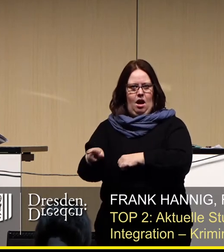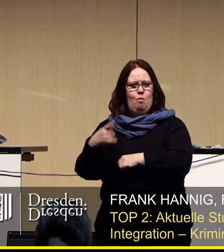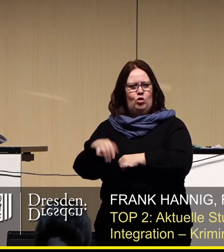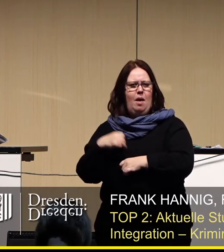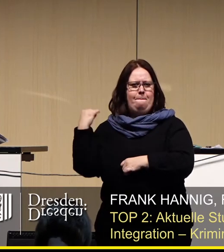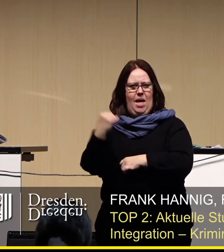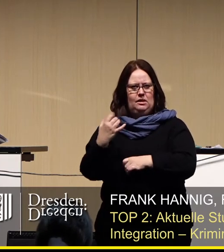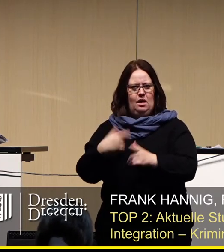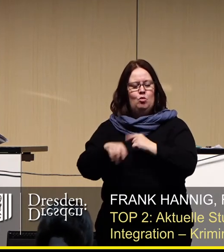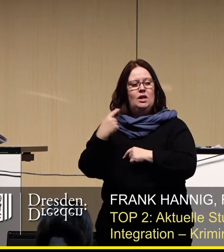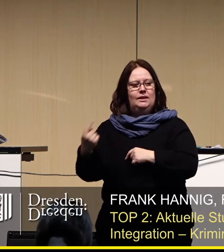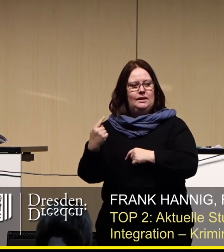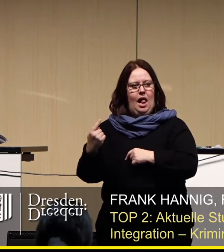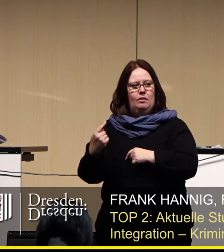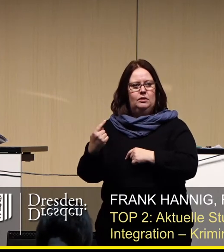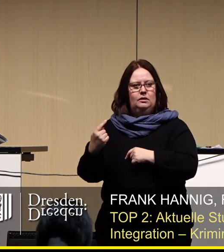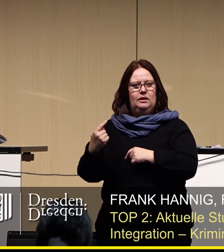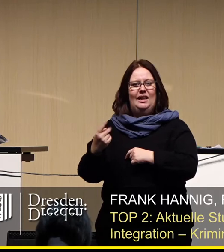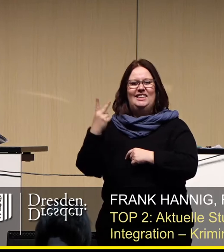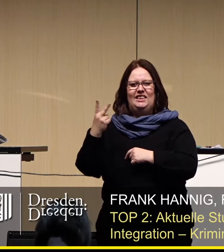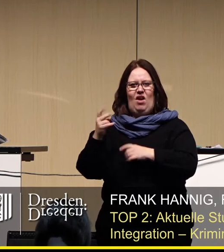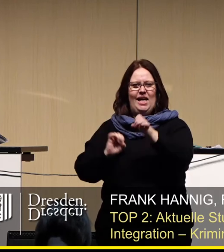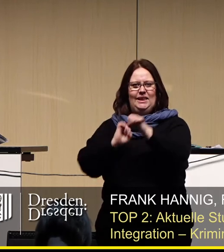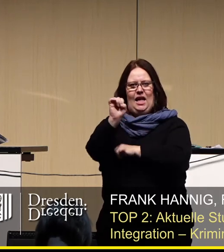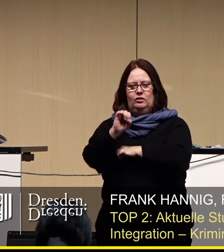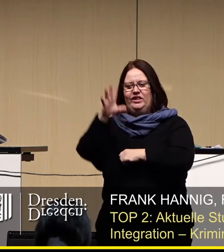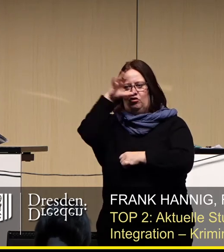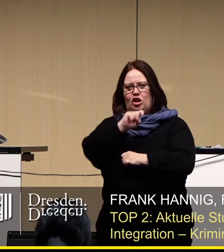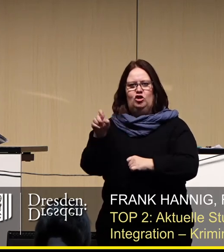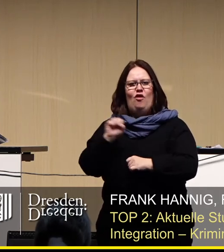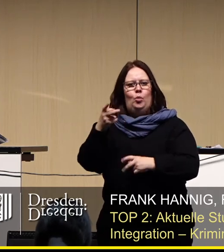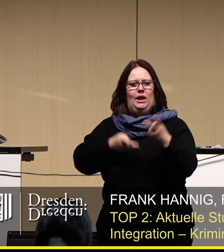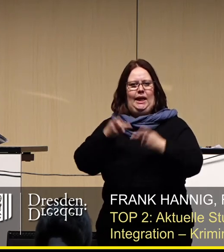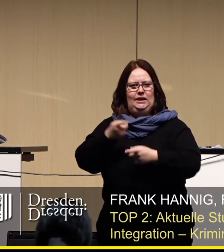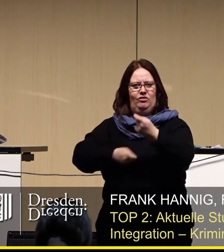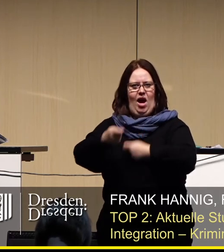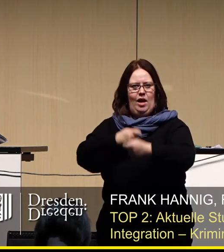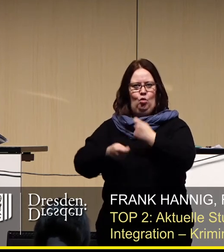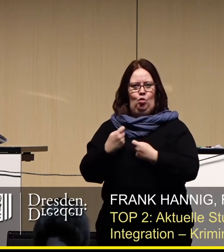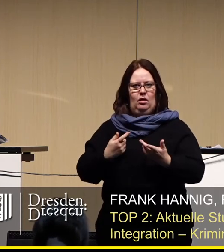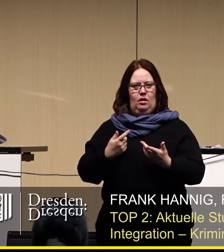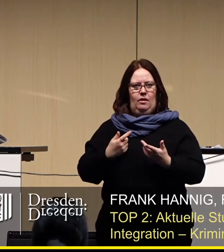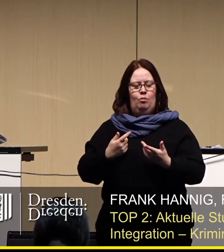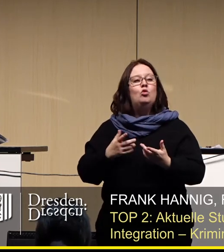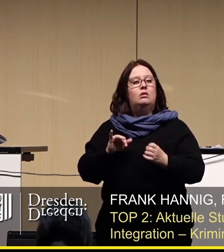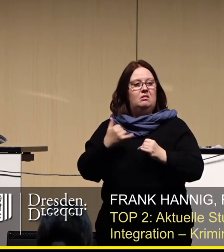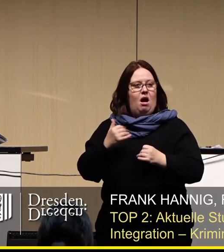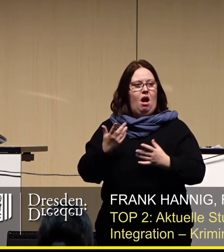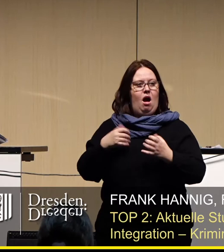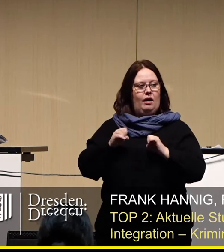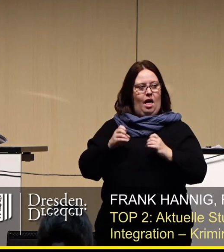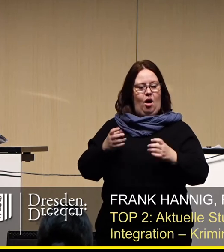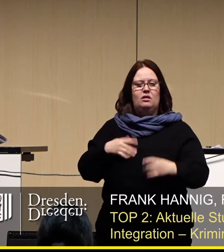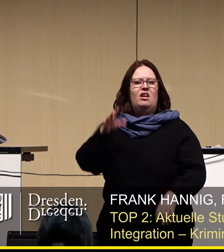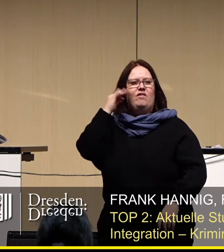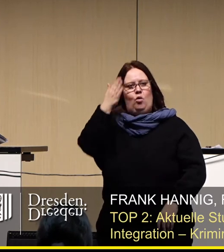dieser Messerangriffe hat im Übrigen in zwei Instanzen nicht ansatzweise verstanden, warum er vor Gericht steht. Mit der Erklärung, ja,